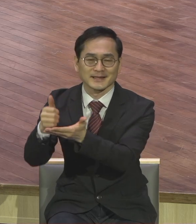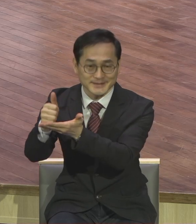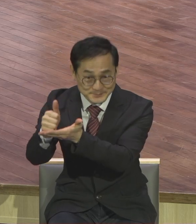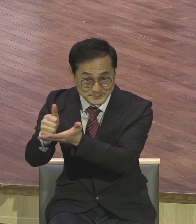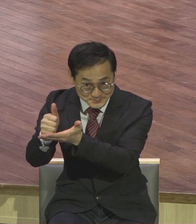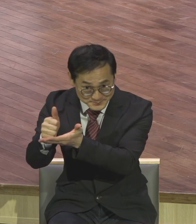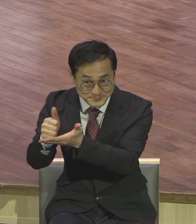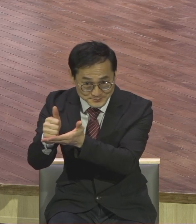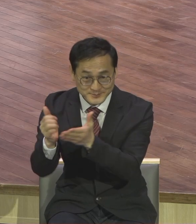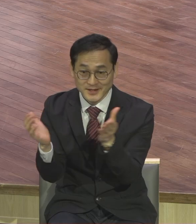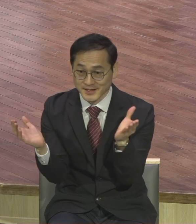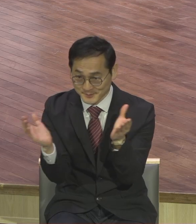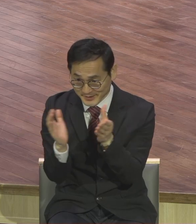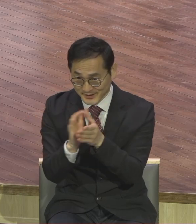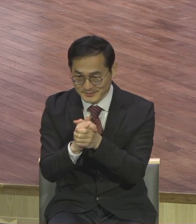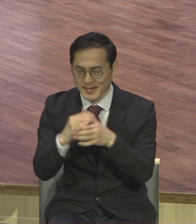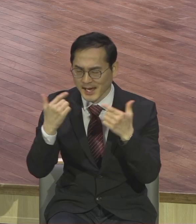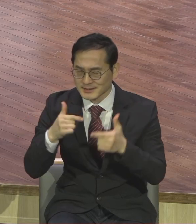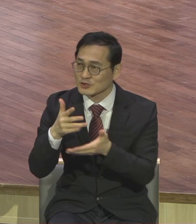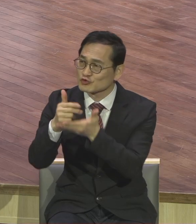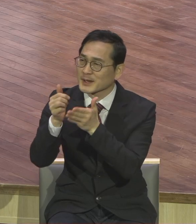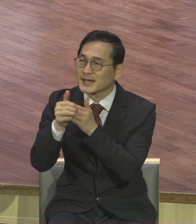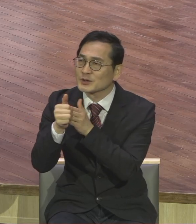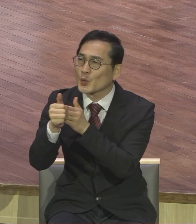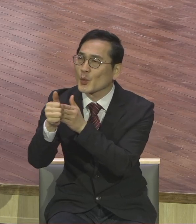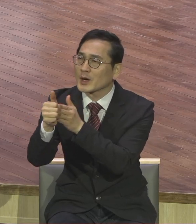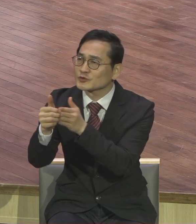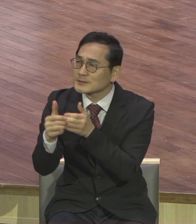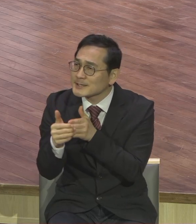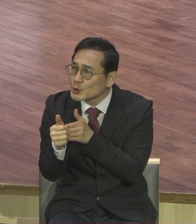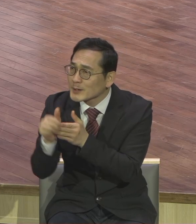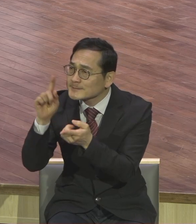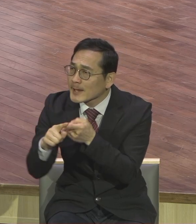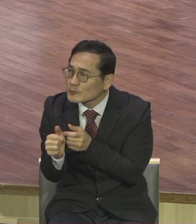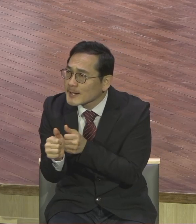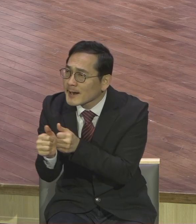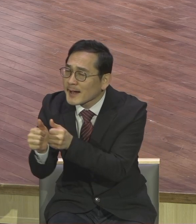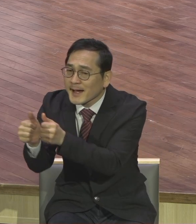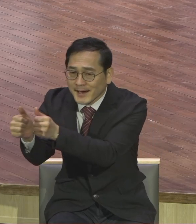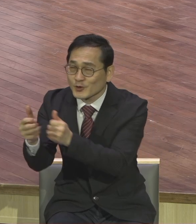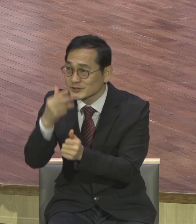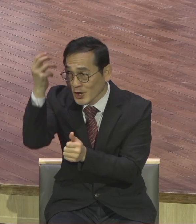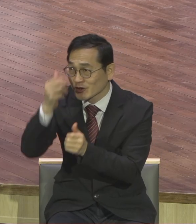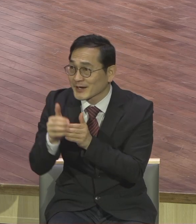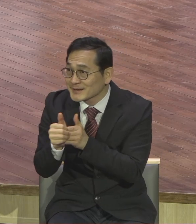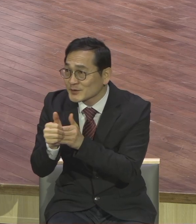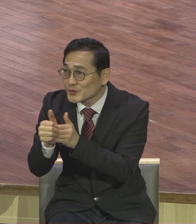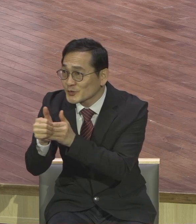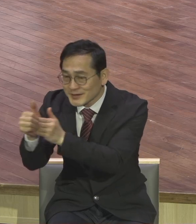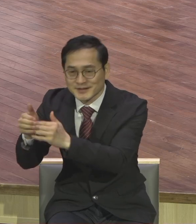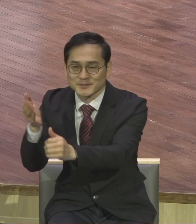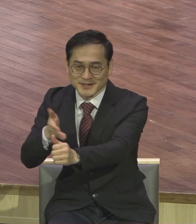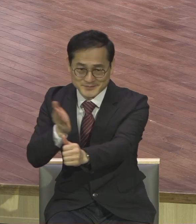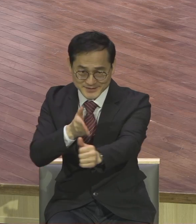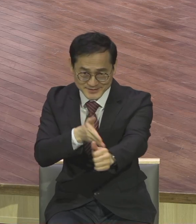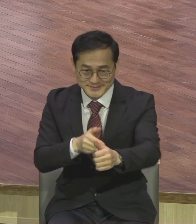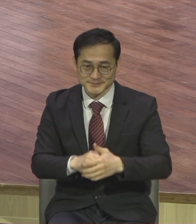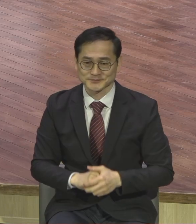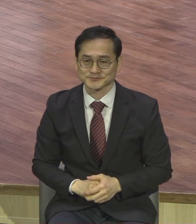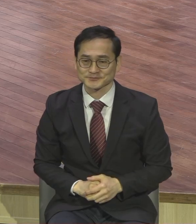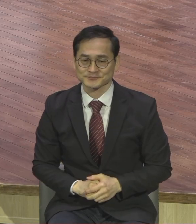매일매일 하나님 인도 받으며 하나님 열어주시는 길 따라가는 성령 인도 받는 하나님의 사람들 되기를